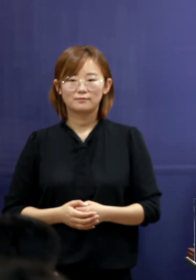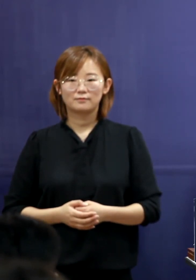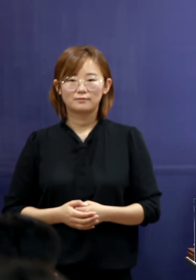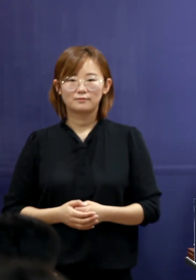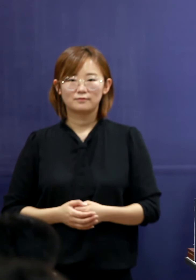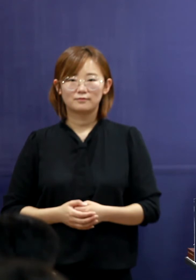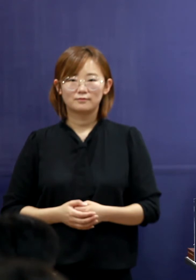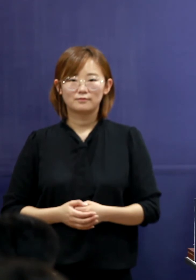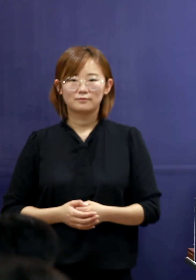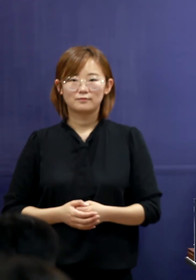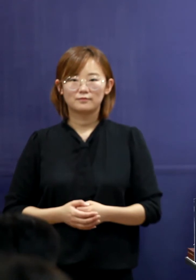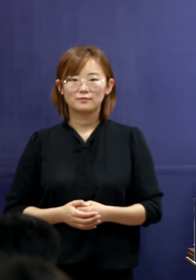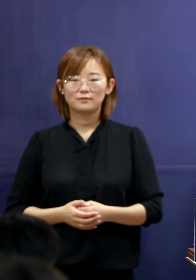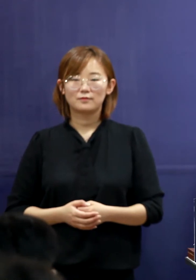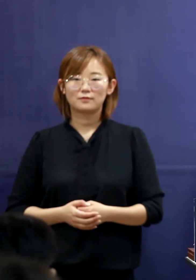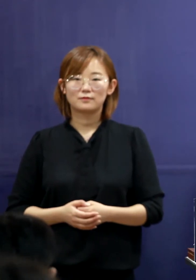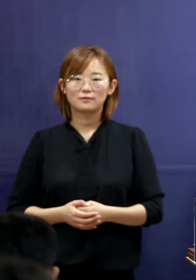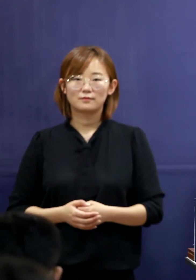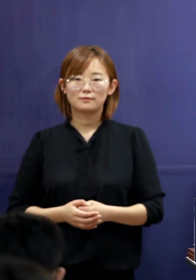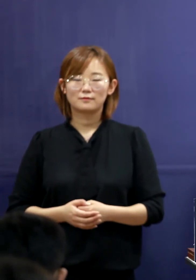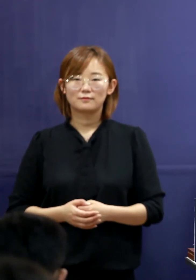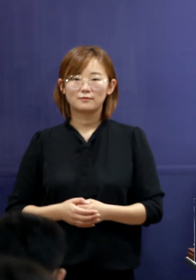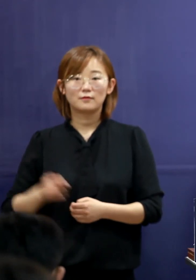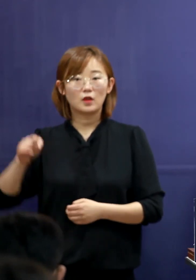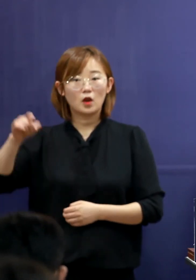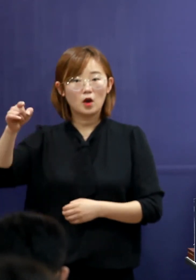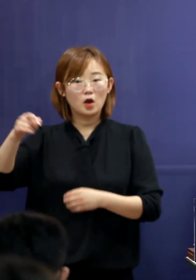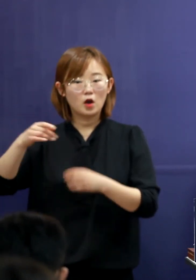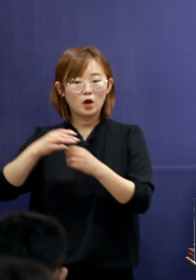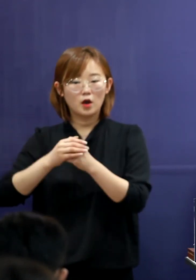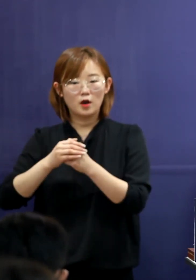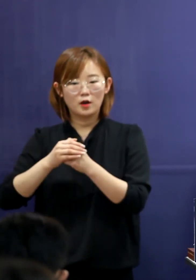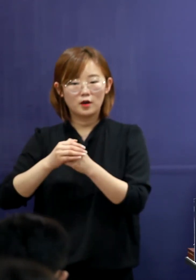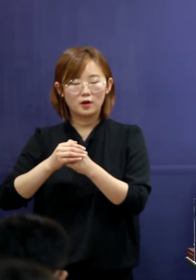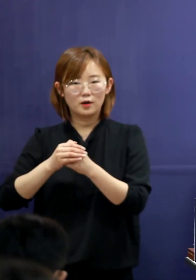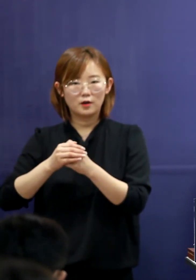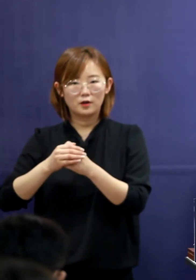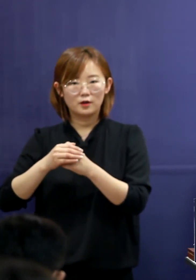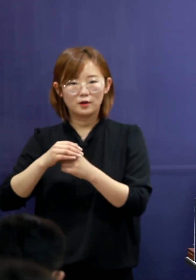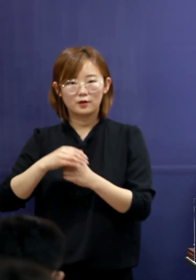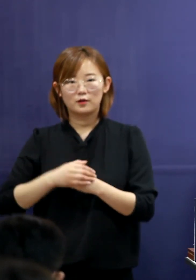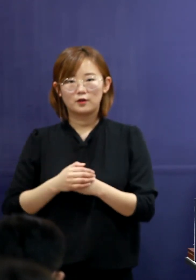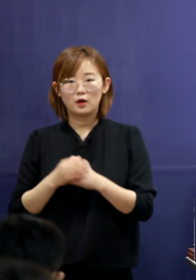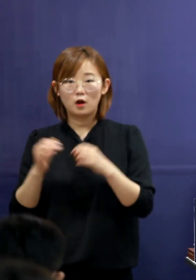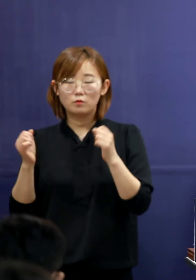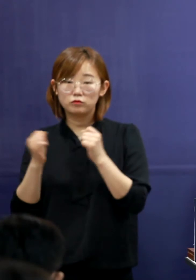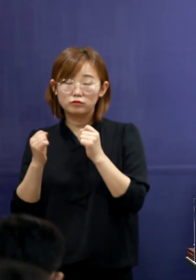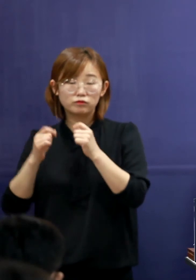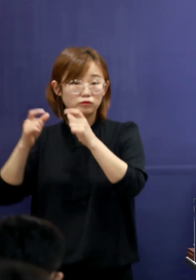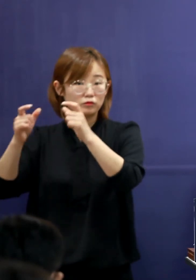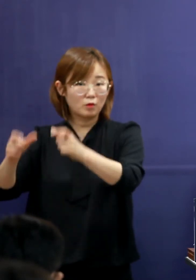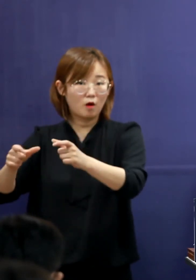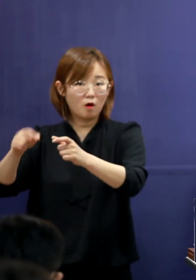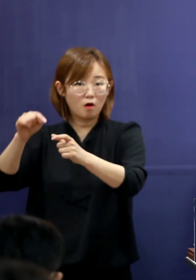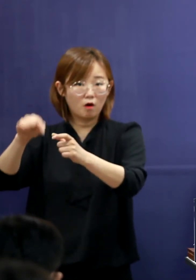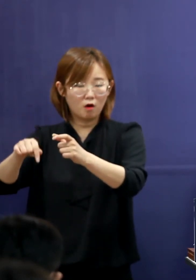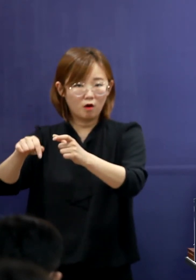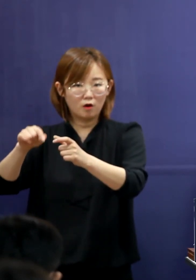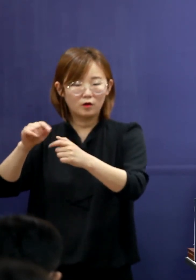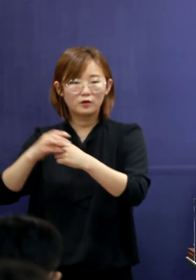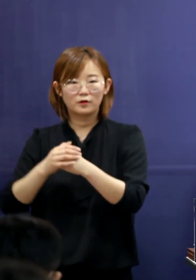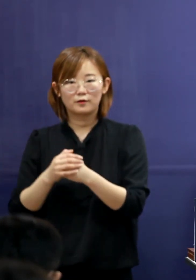청춘관계요 문제가 나왔어요. 근데 이제 그 구도심 쪽에서는 지금 세종시의 시정이